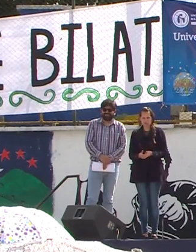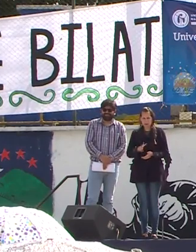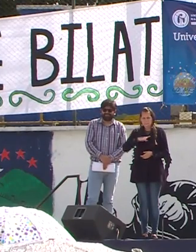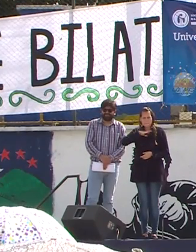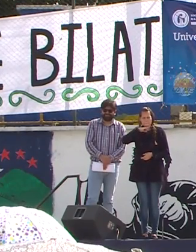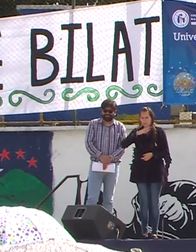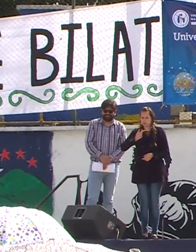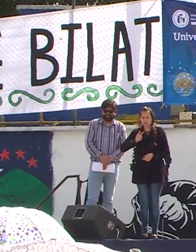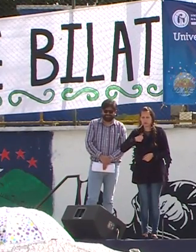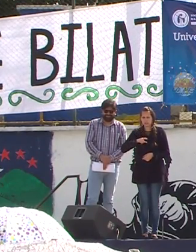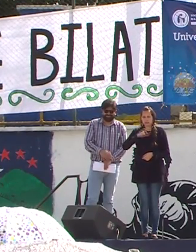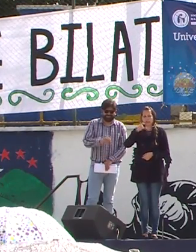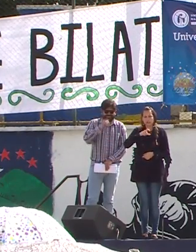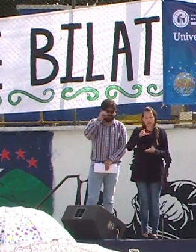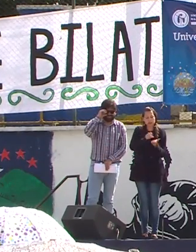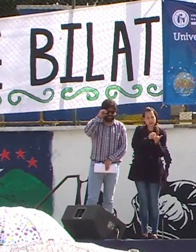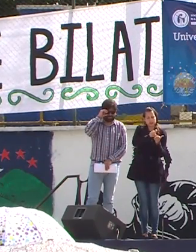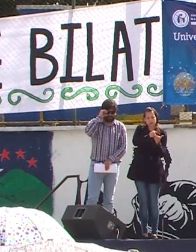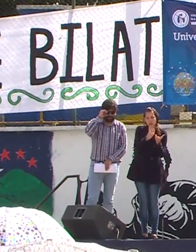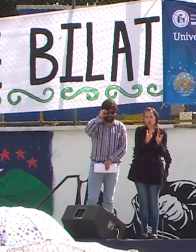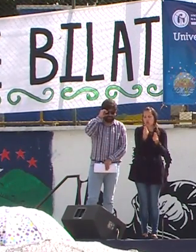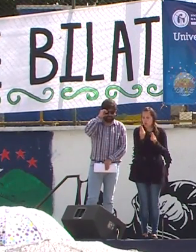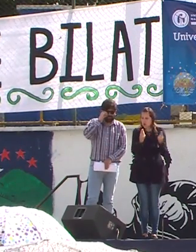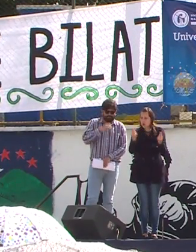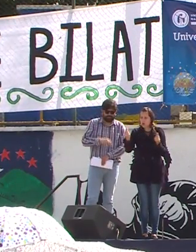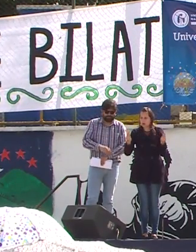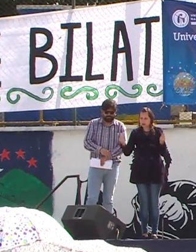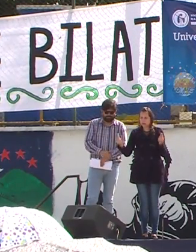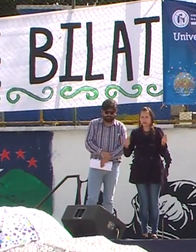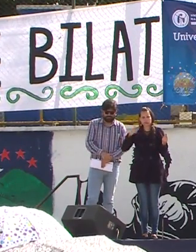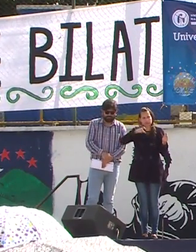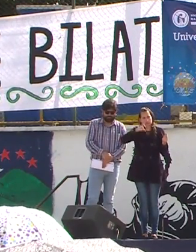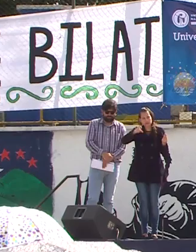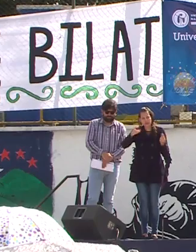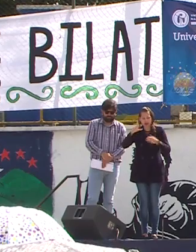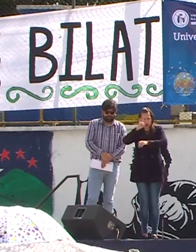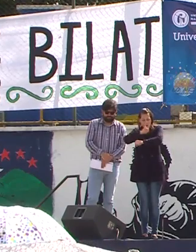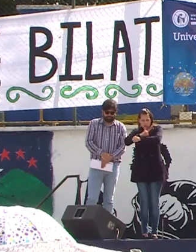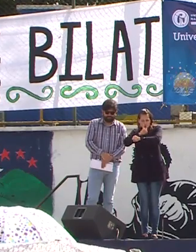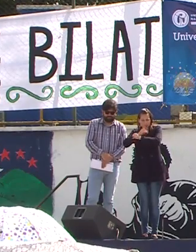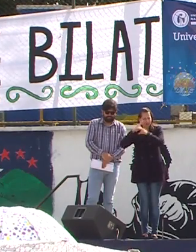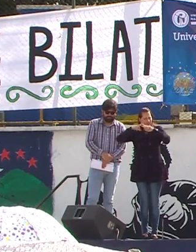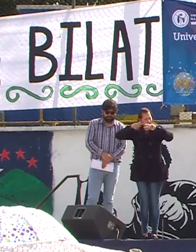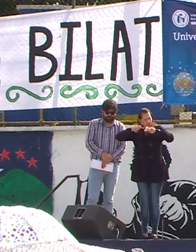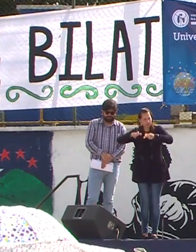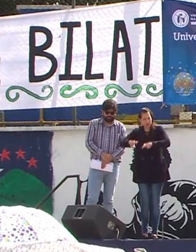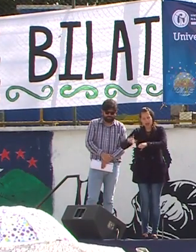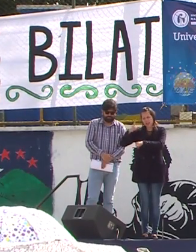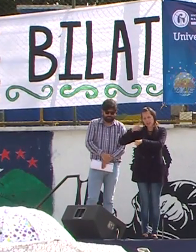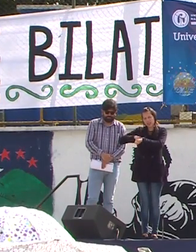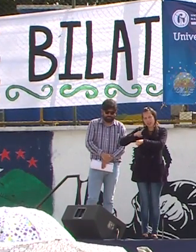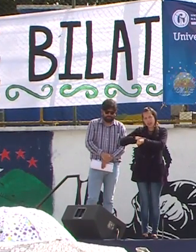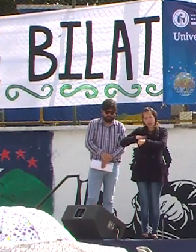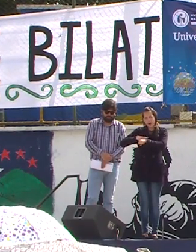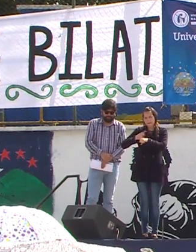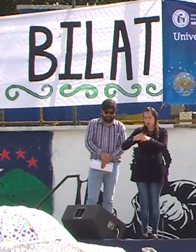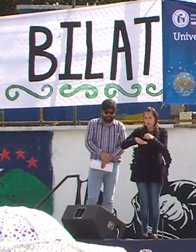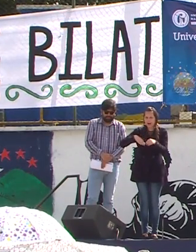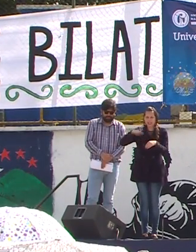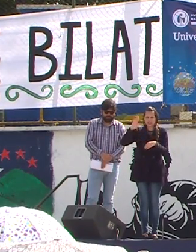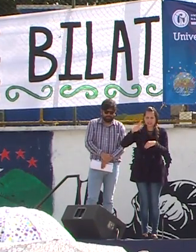Necesitamos más semilleros, más monitores de investigación, más tiempo para los